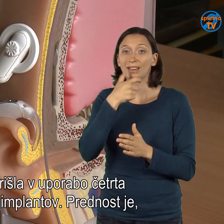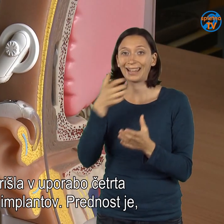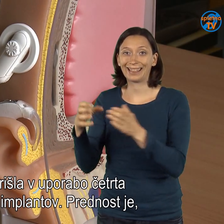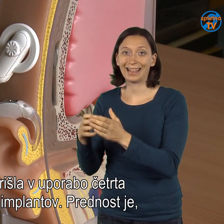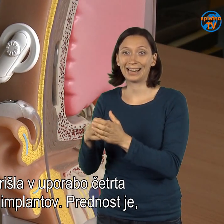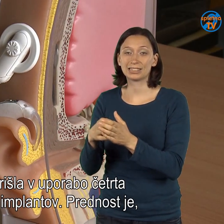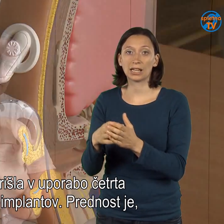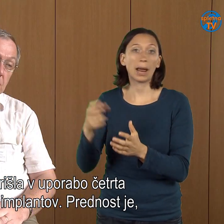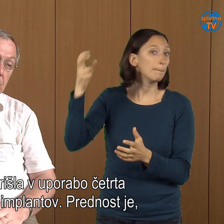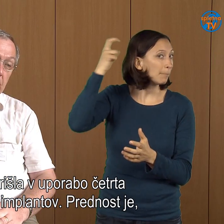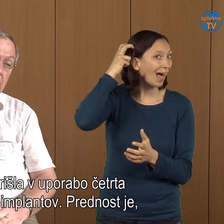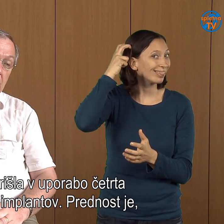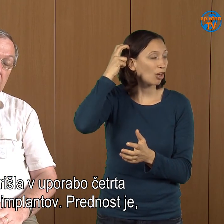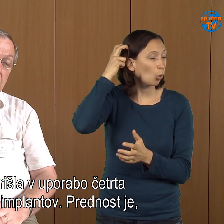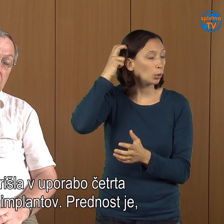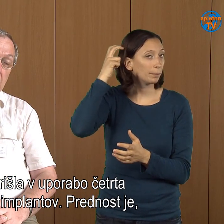4. generacija implantov.